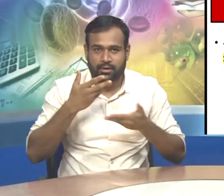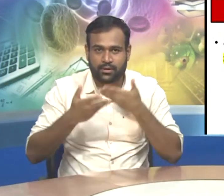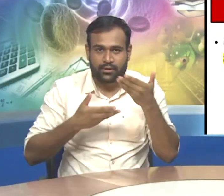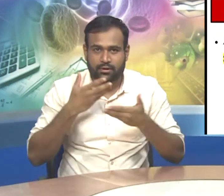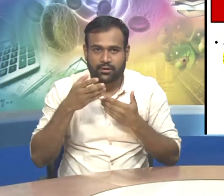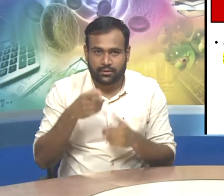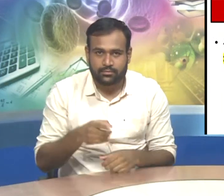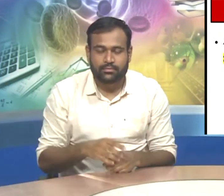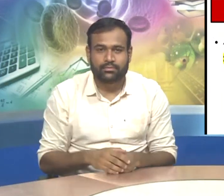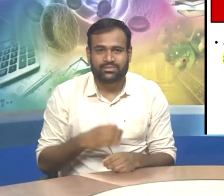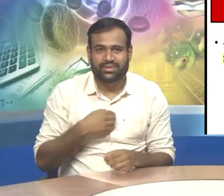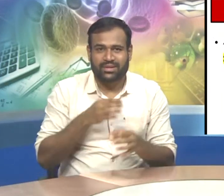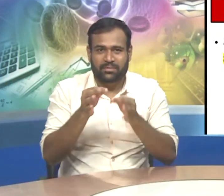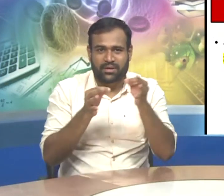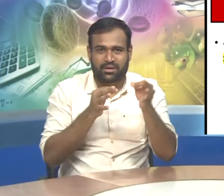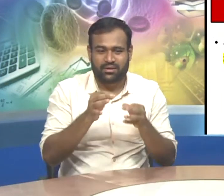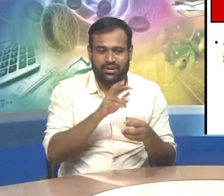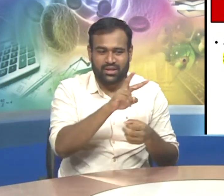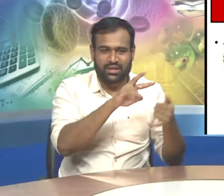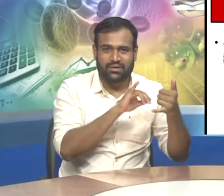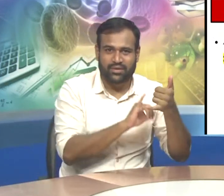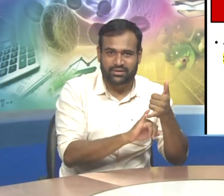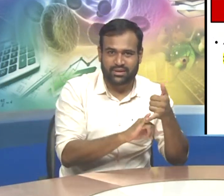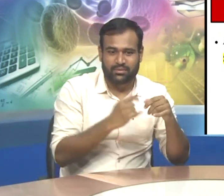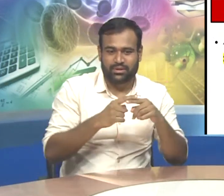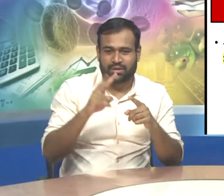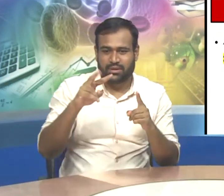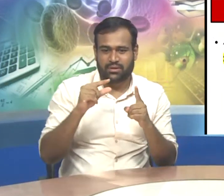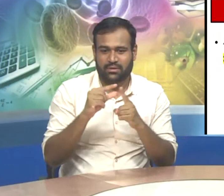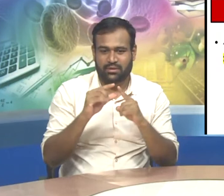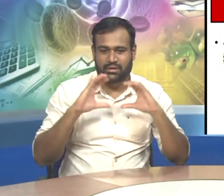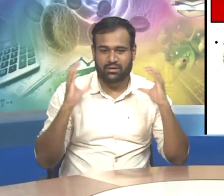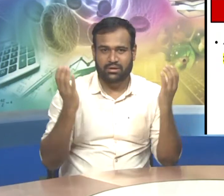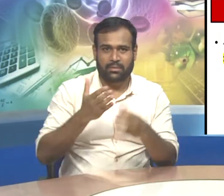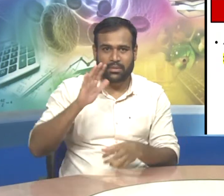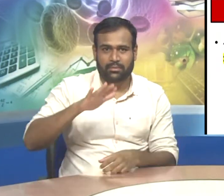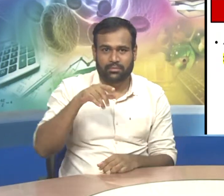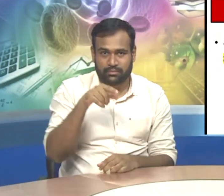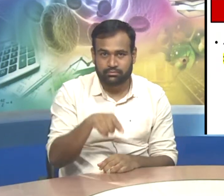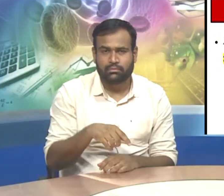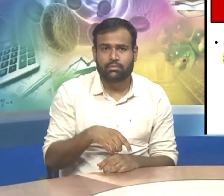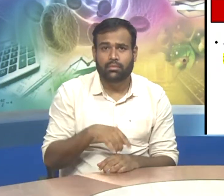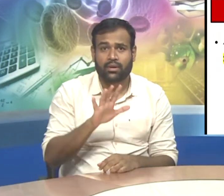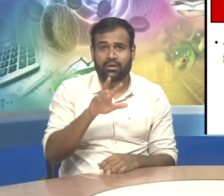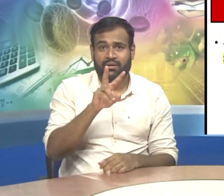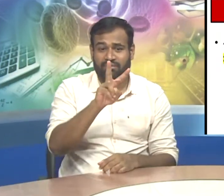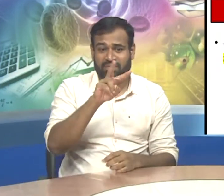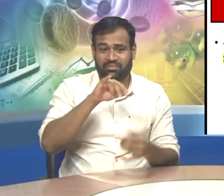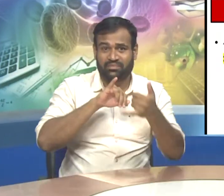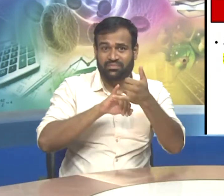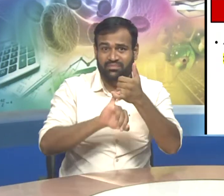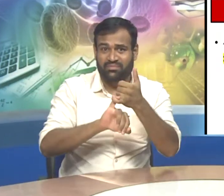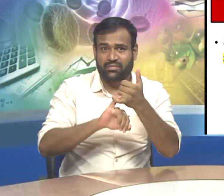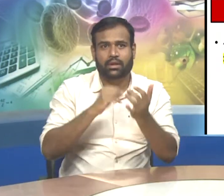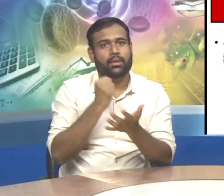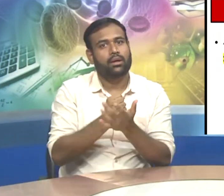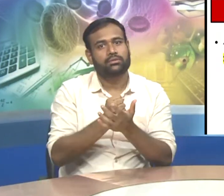Let us get started after the break. We were discussing about the Legislative Assembly, Vidhan